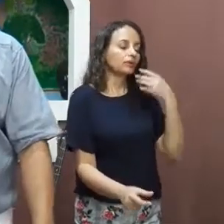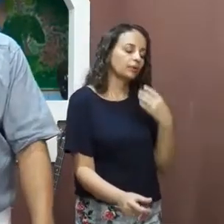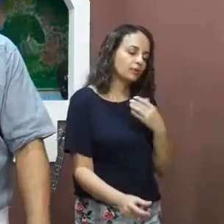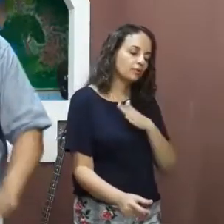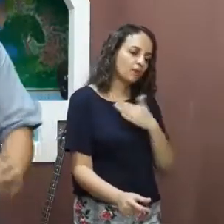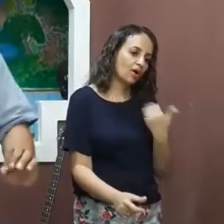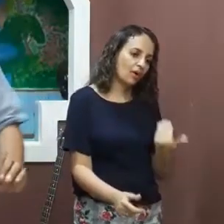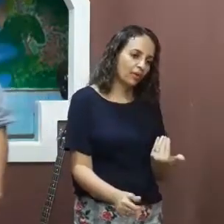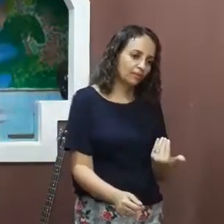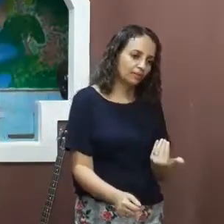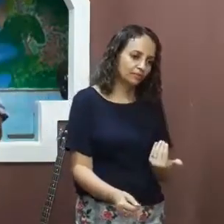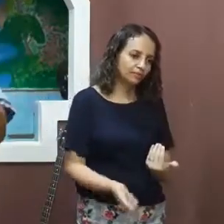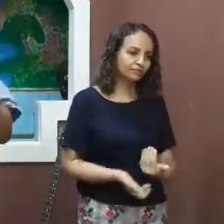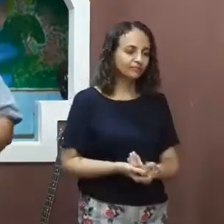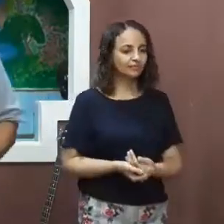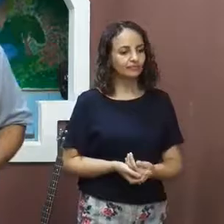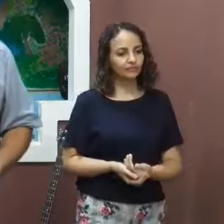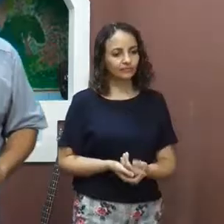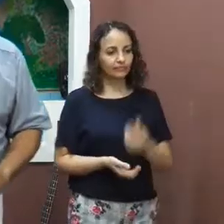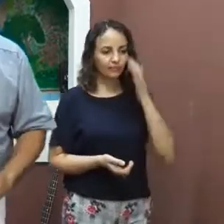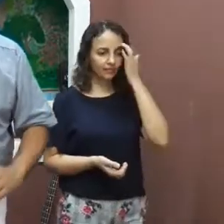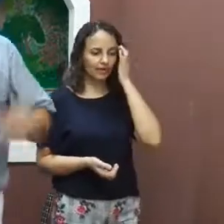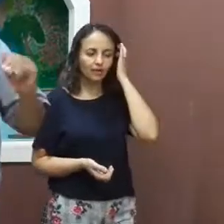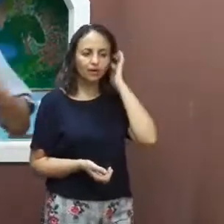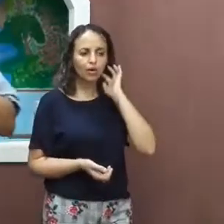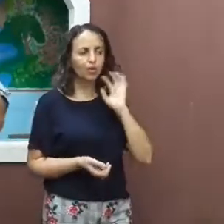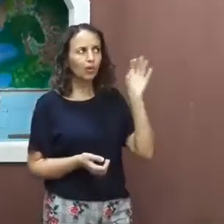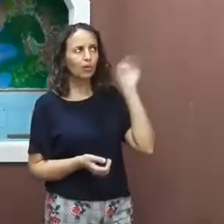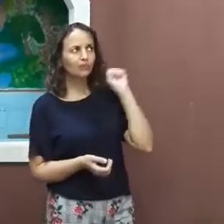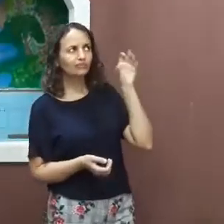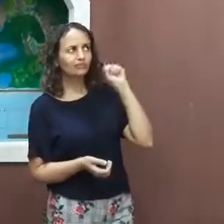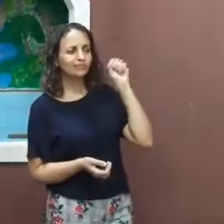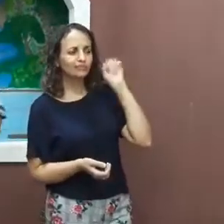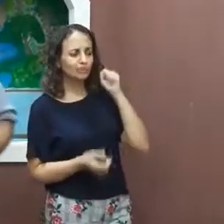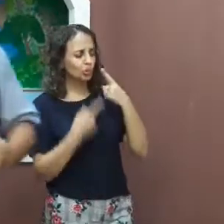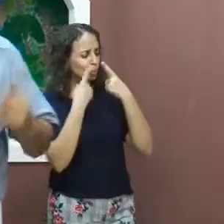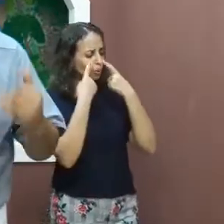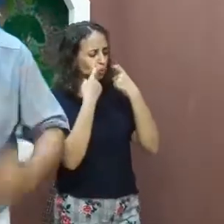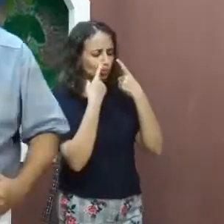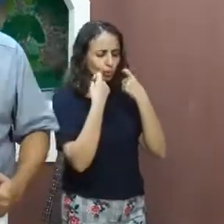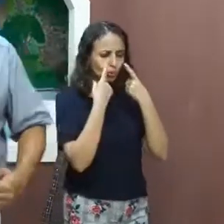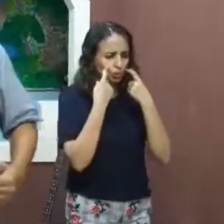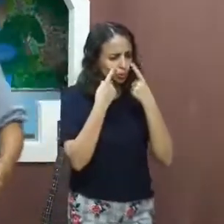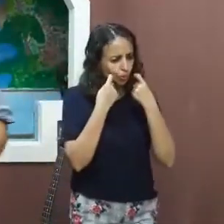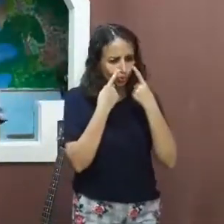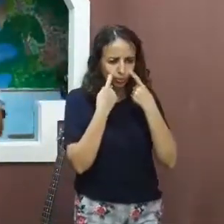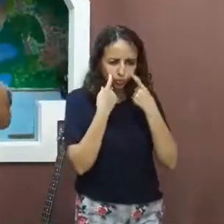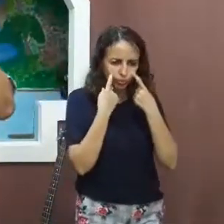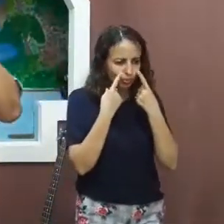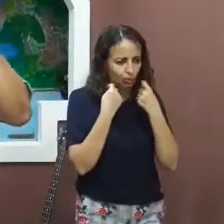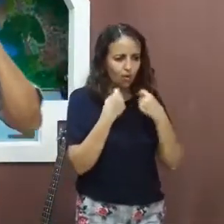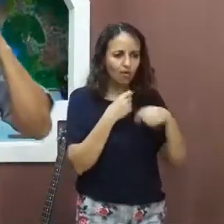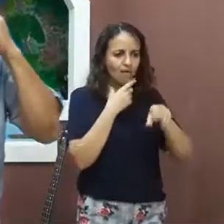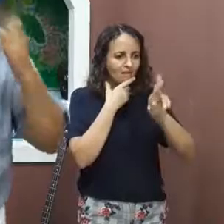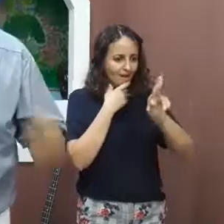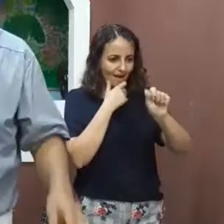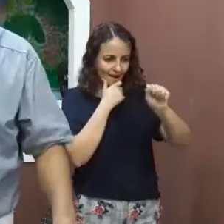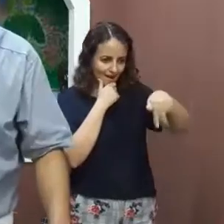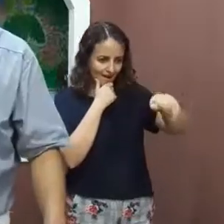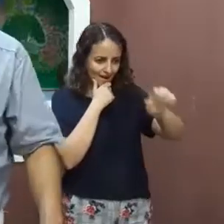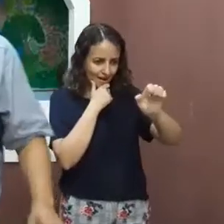um lamento, uma voz em Ramá. O choro e grande lamentação é Raquel, que chora pelos seus